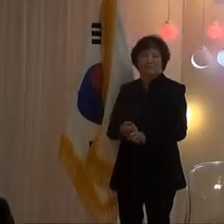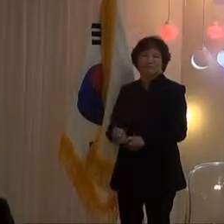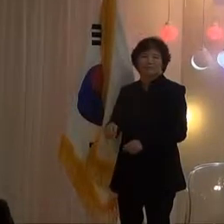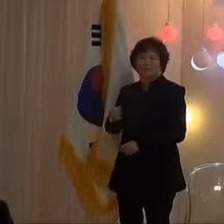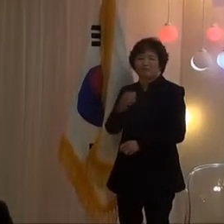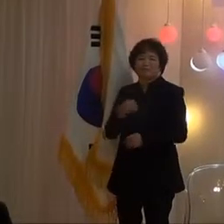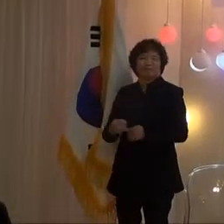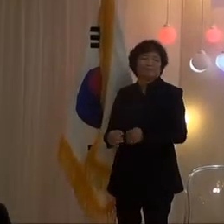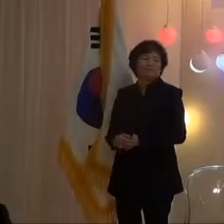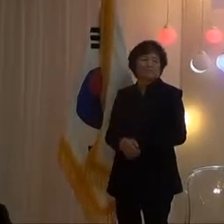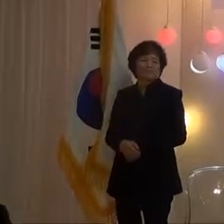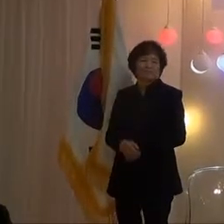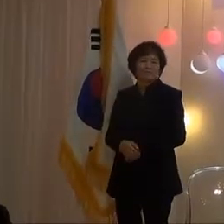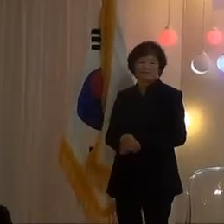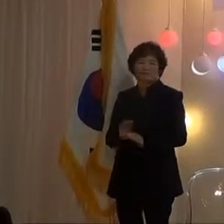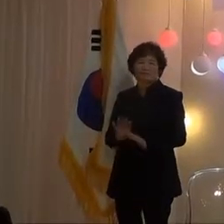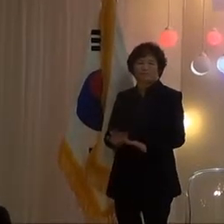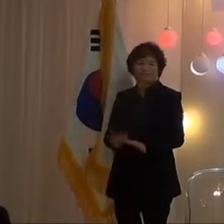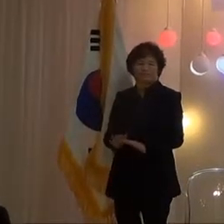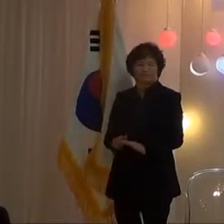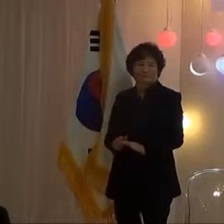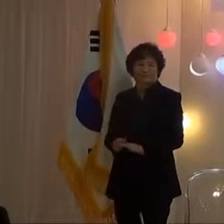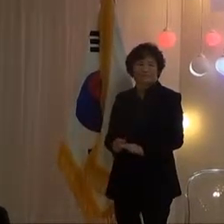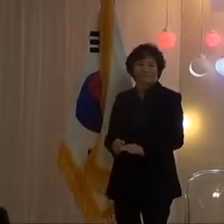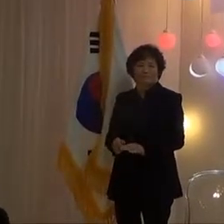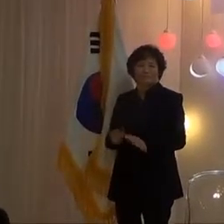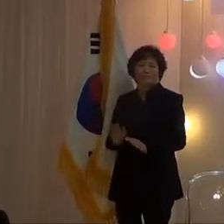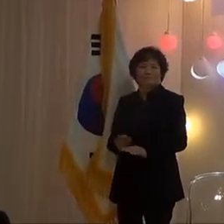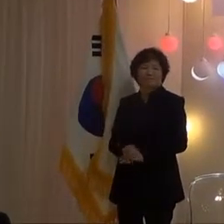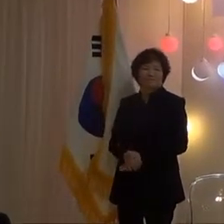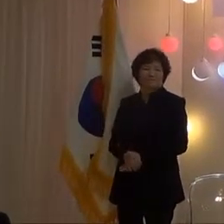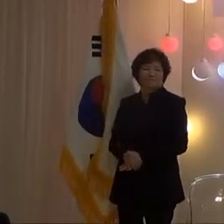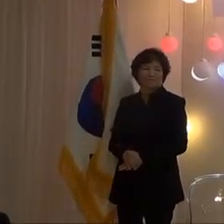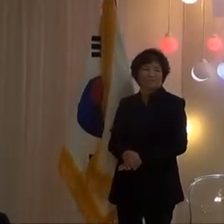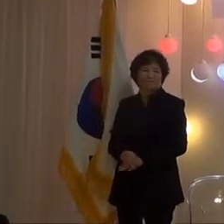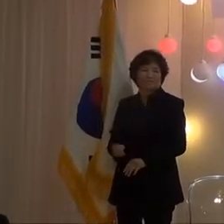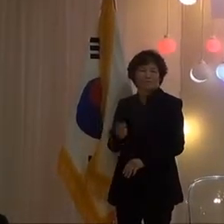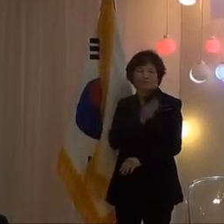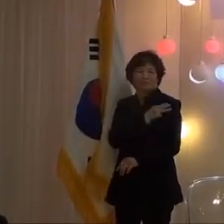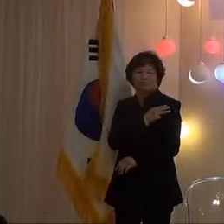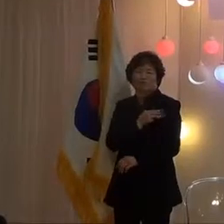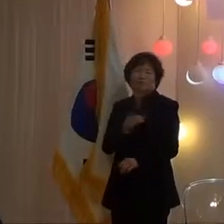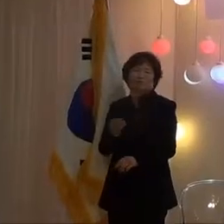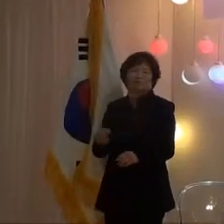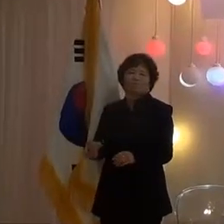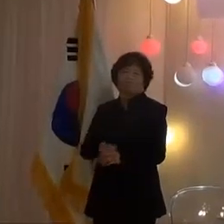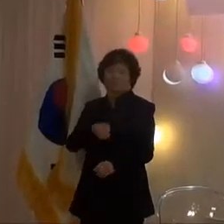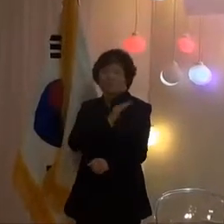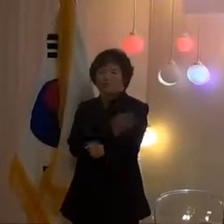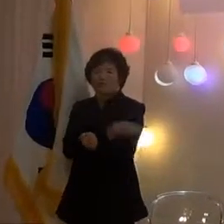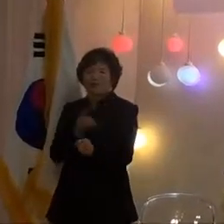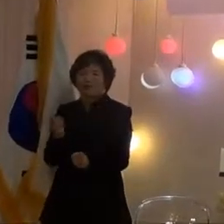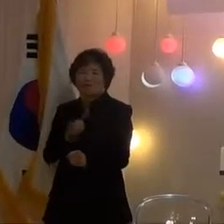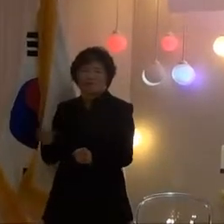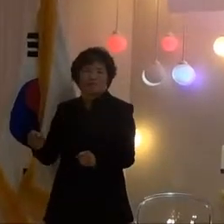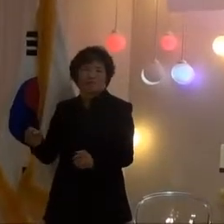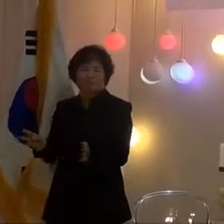있지만, 저는 비주류로서 아웃사이드로서 부천 문화 뭐가 문제인가 좀 생각을 많이